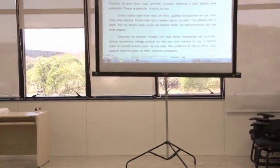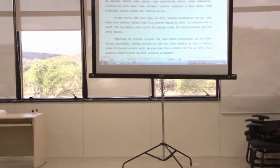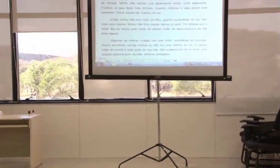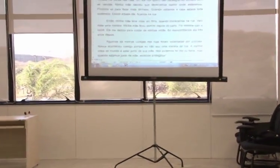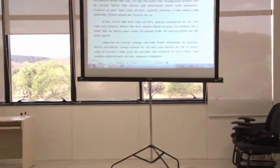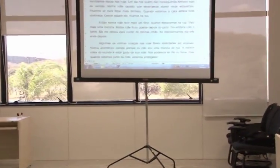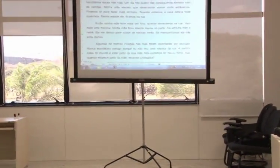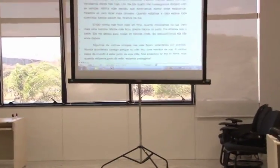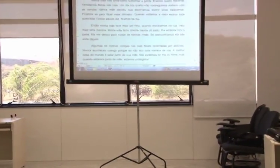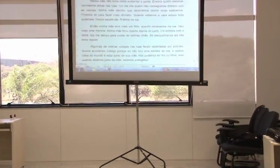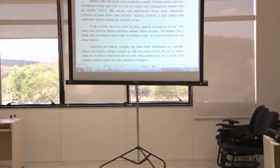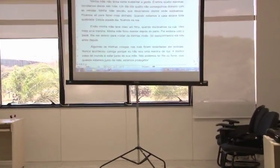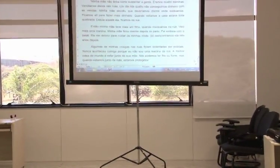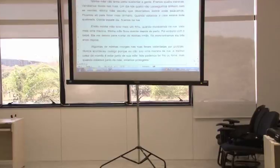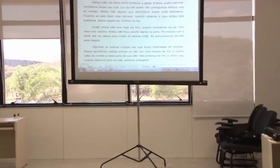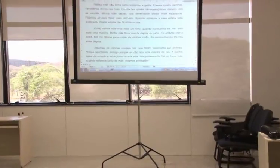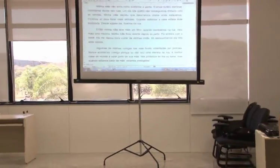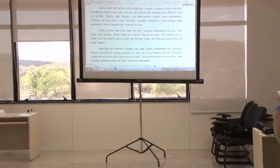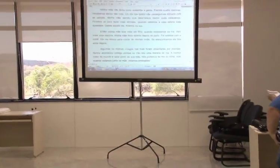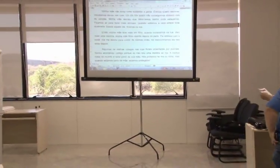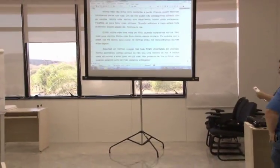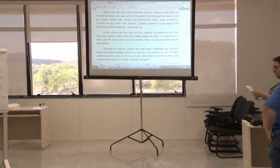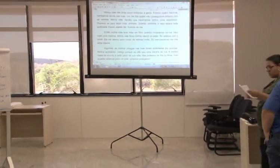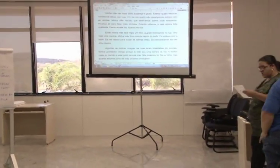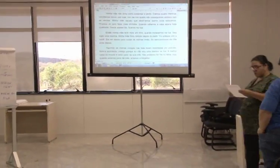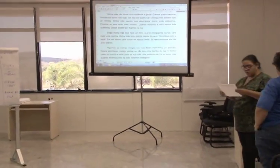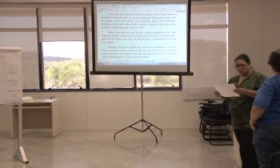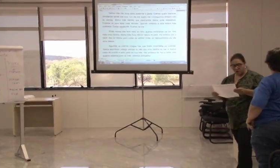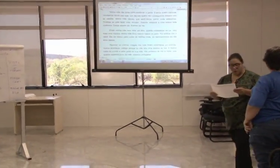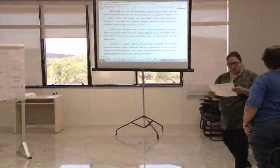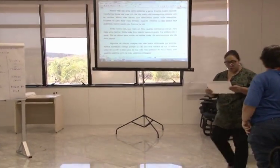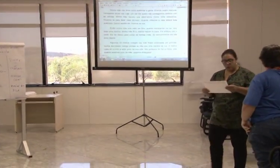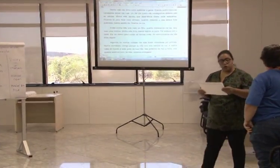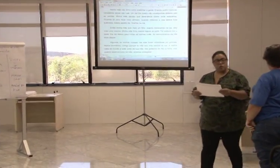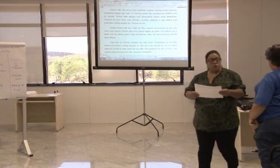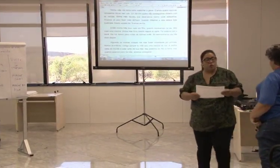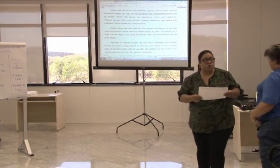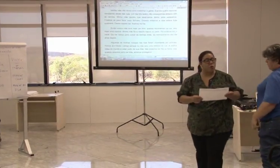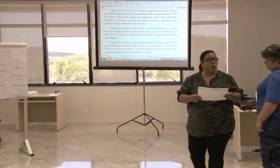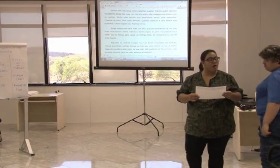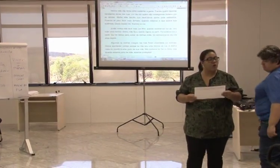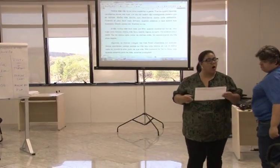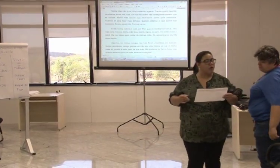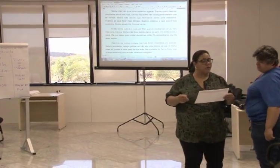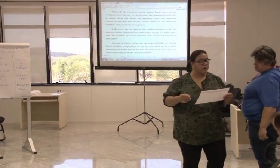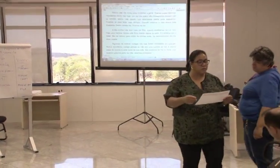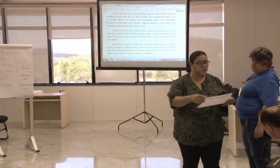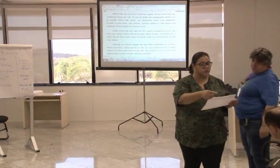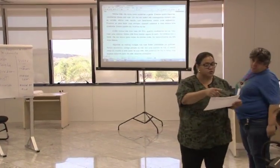De devolver sua cadeira. Do 1 ao 9, me diz um